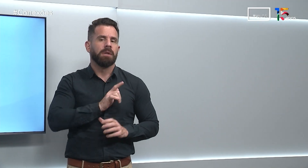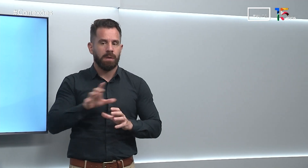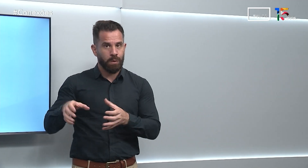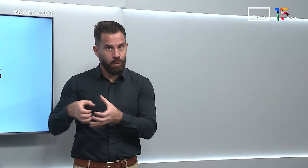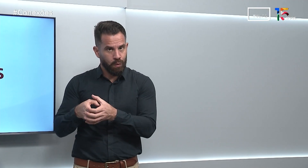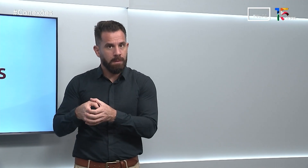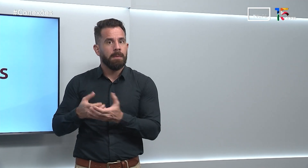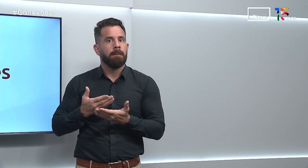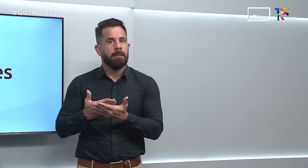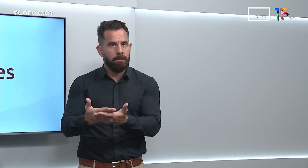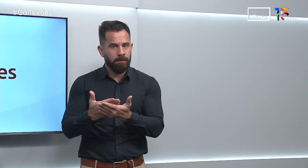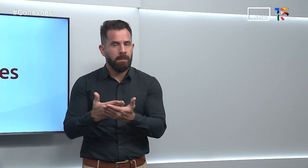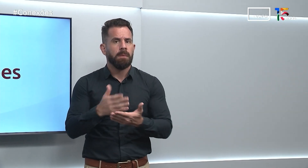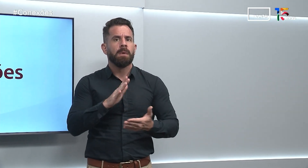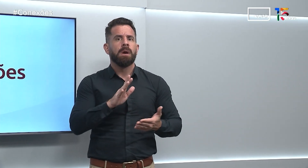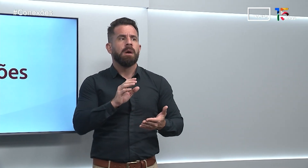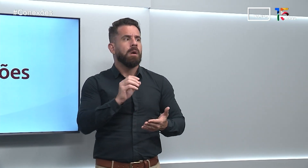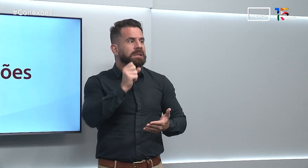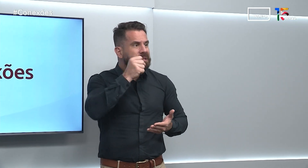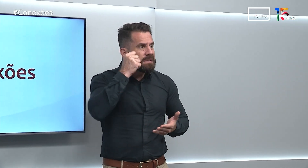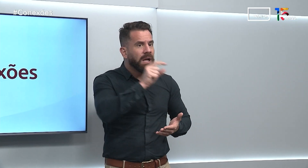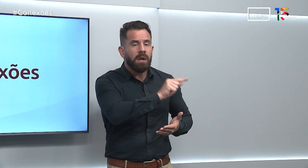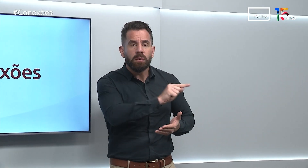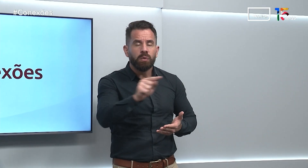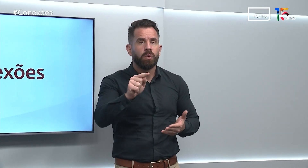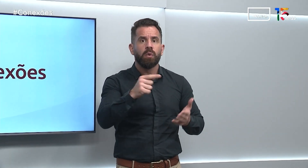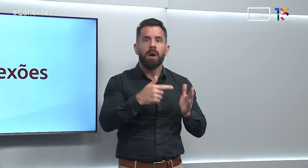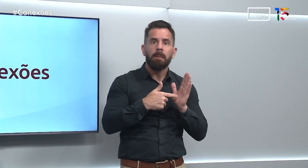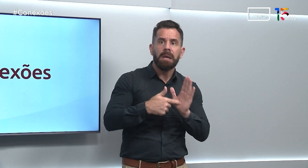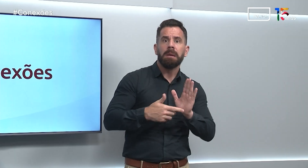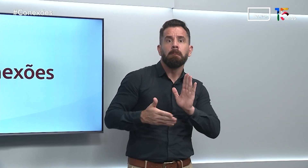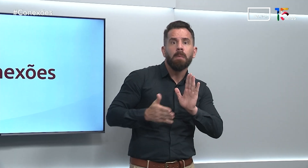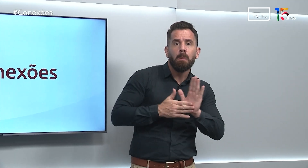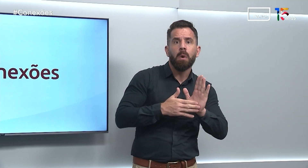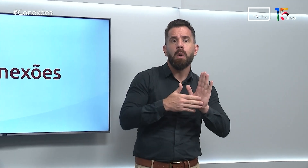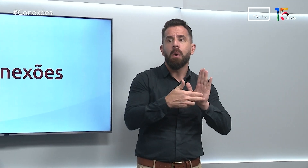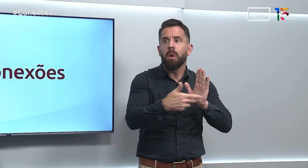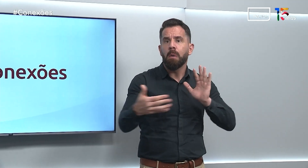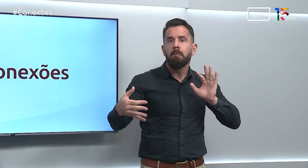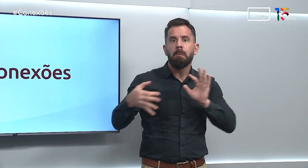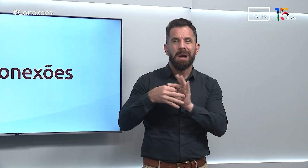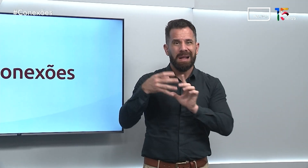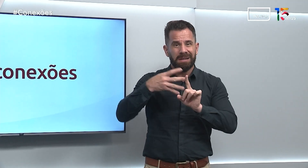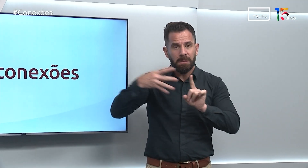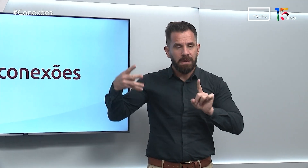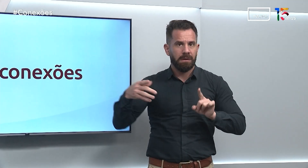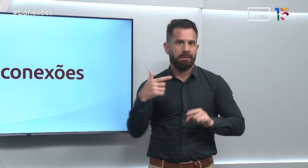que nenhum senador teria apresentado ideias que envolvessem as causas LGBT.